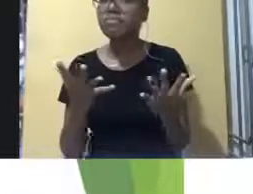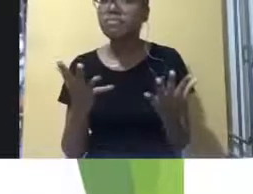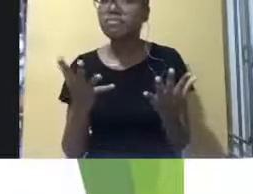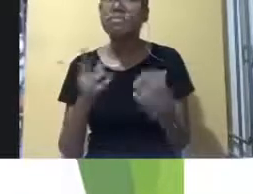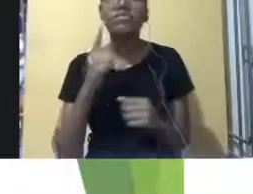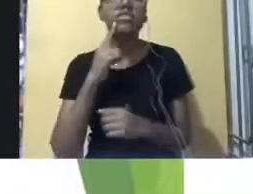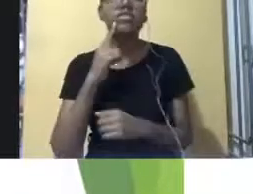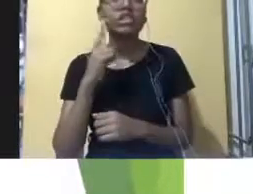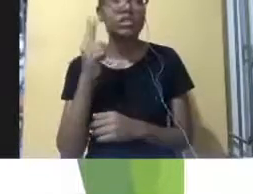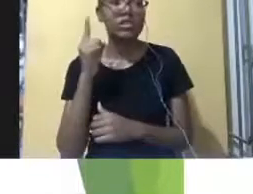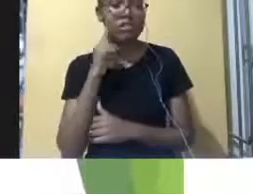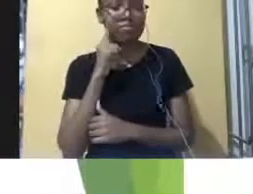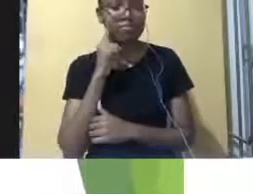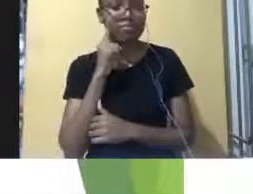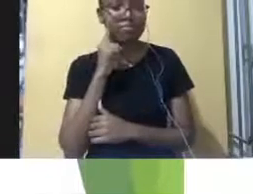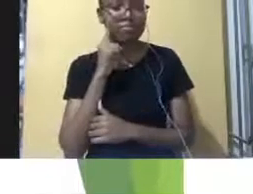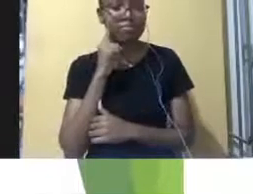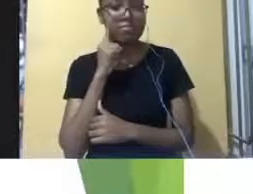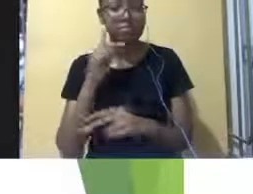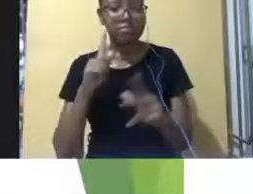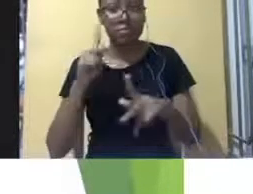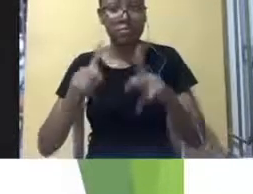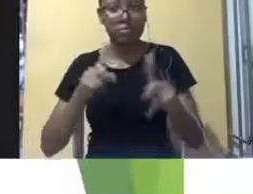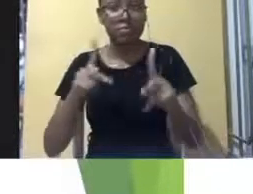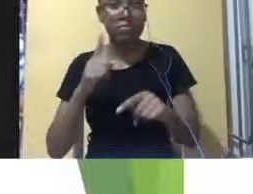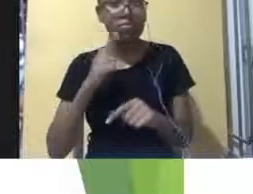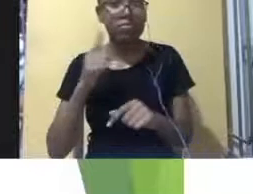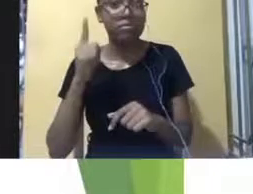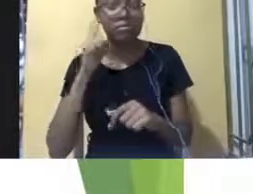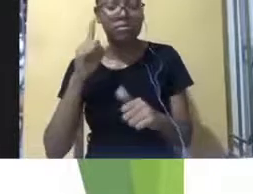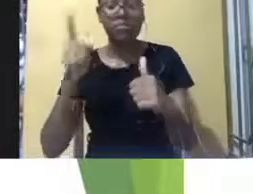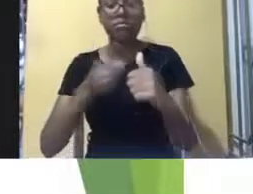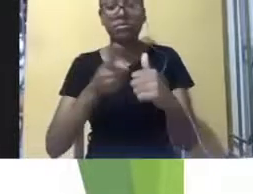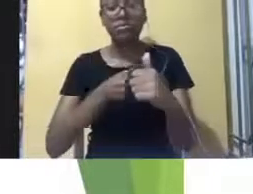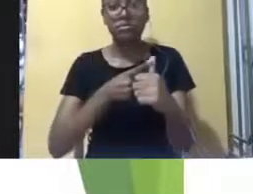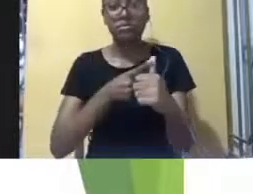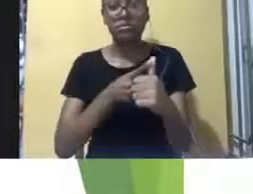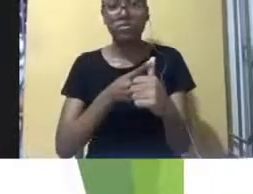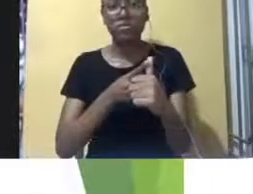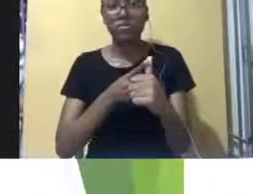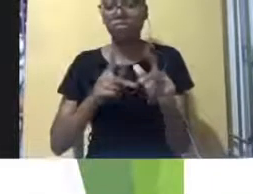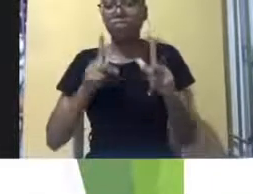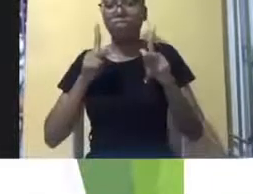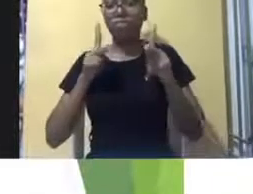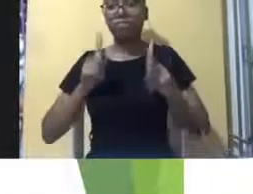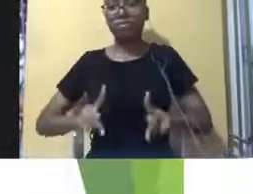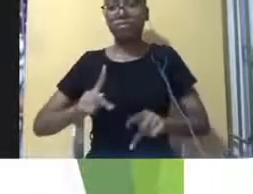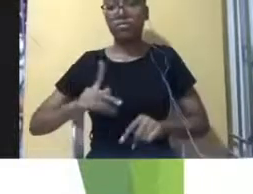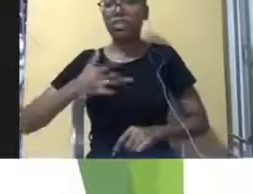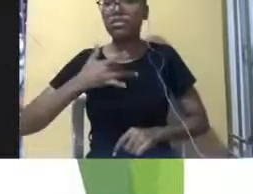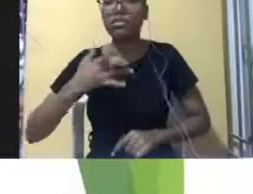se. La persona sorda, como le decía, primero es persona, siente, piensa, se